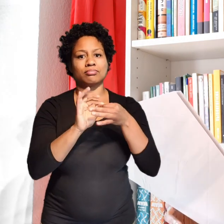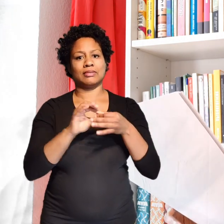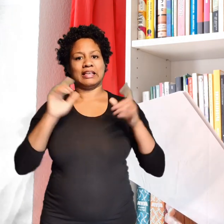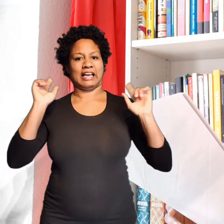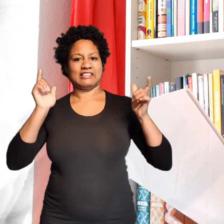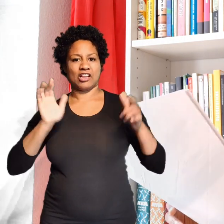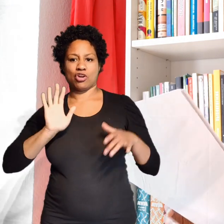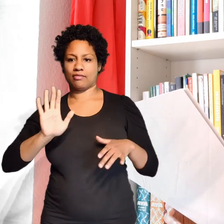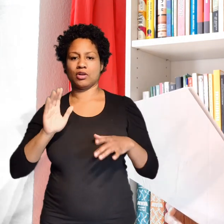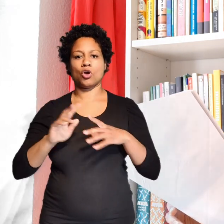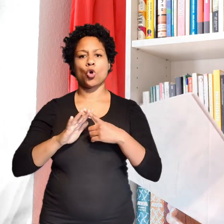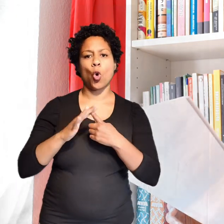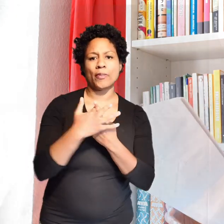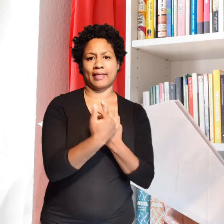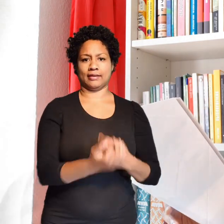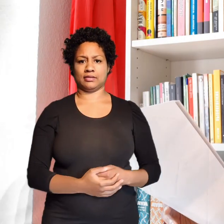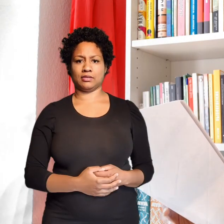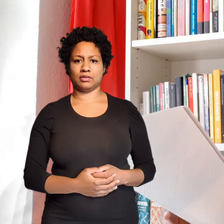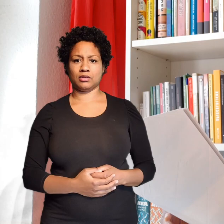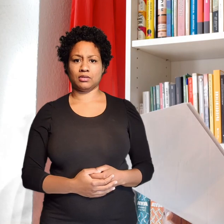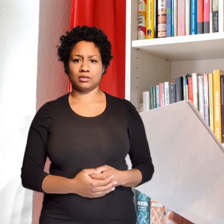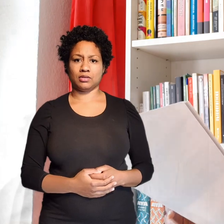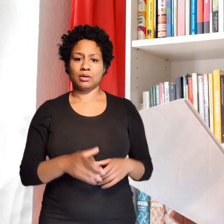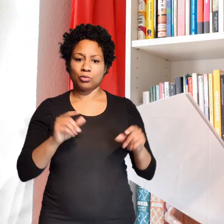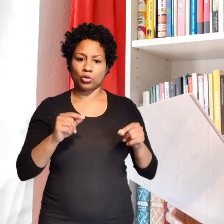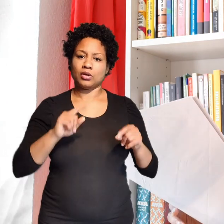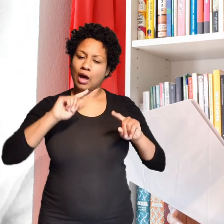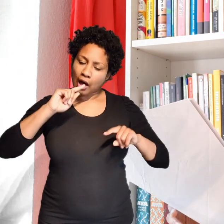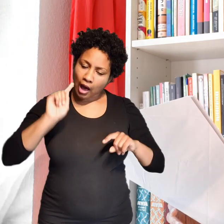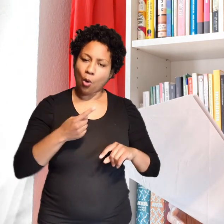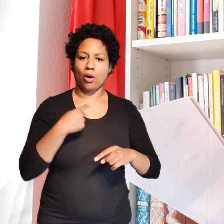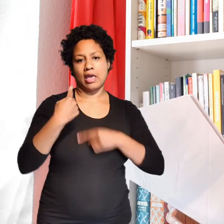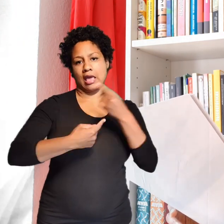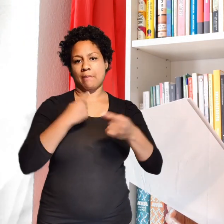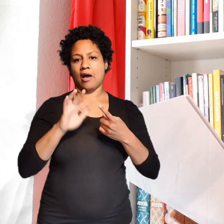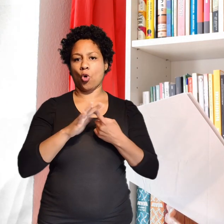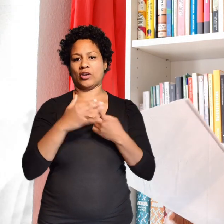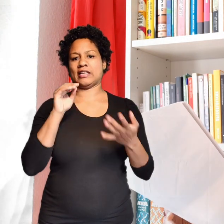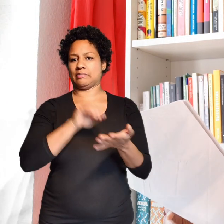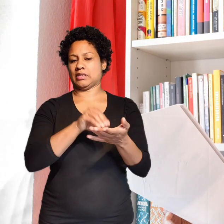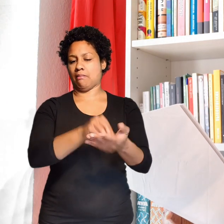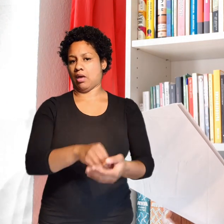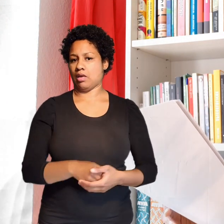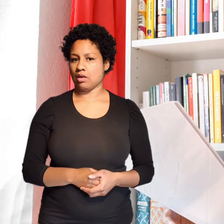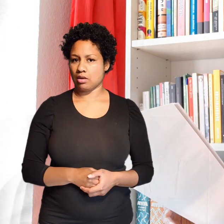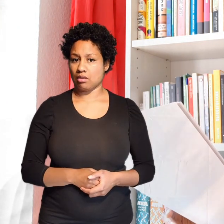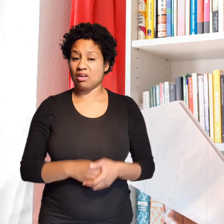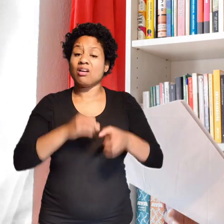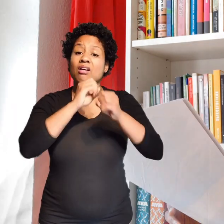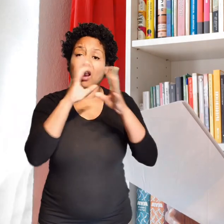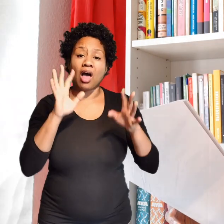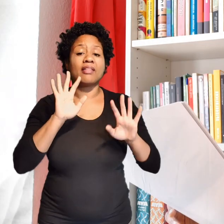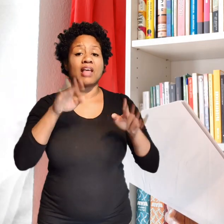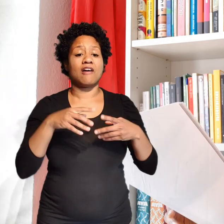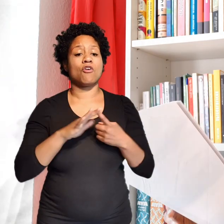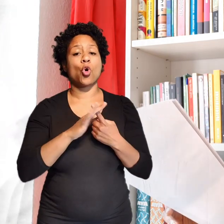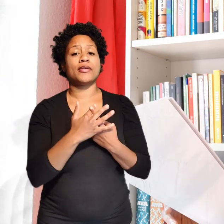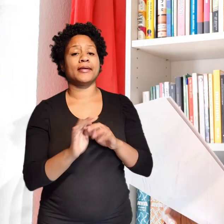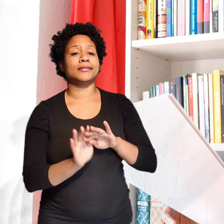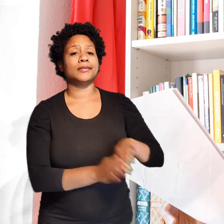und auch nicht ohne einen solchen rezipiert. Selbstverständlich dürfen wir den Kontext